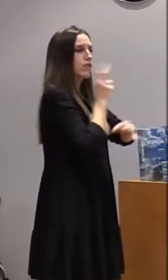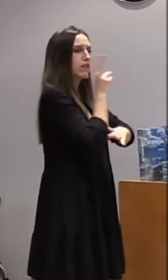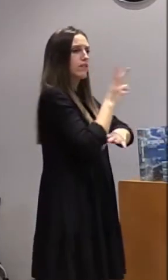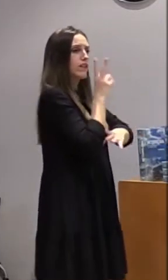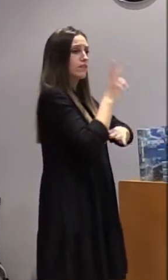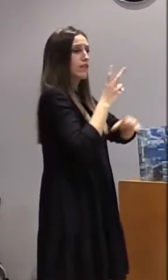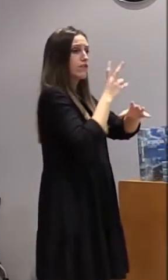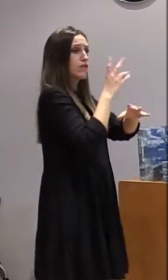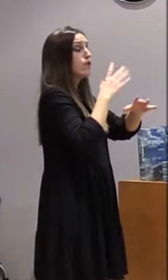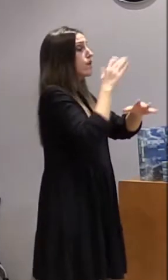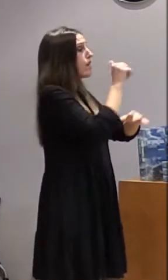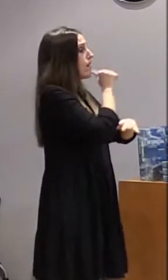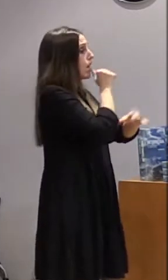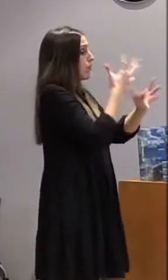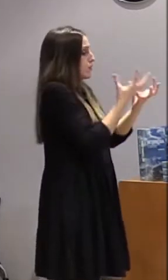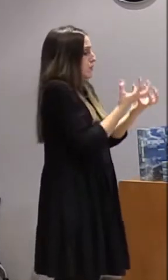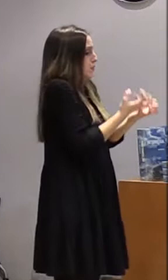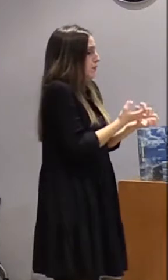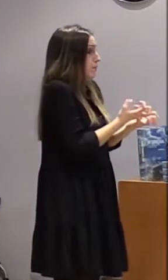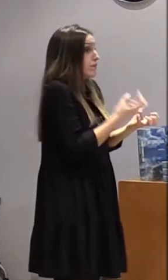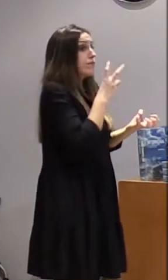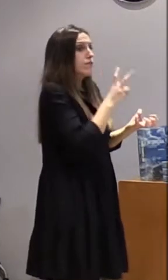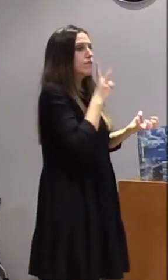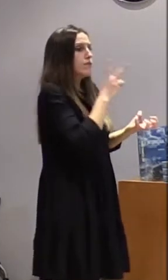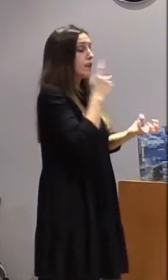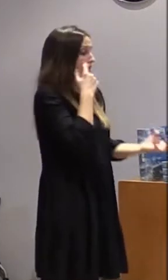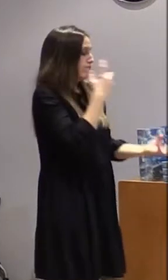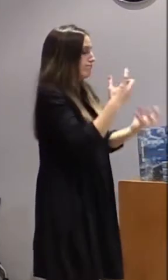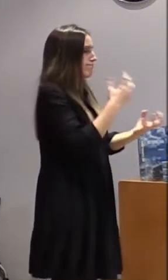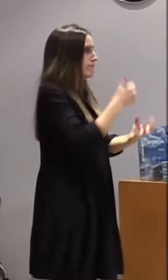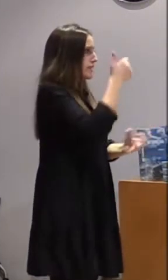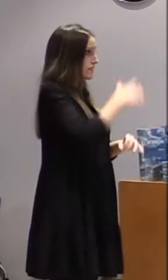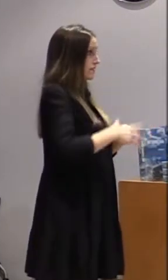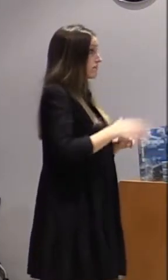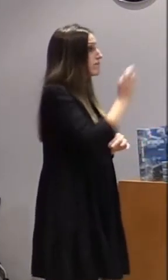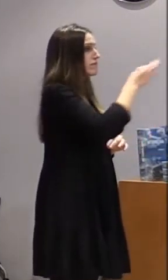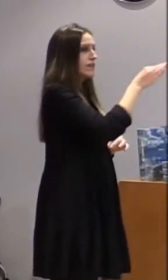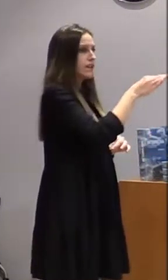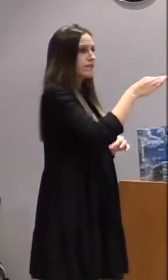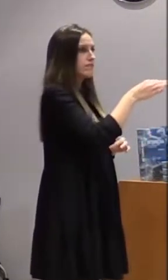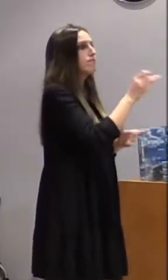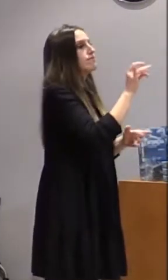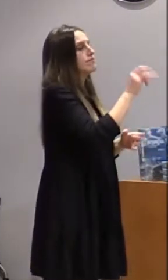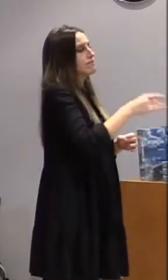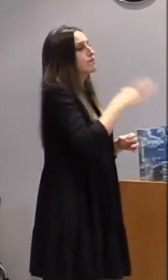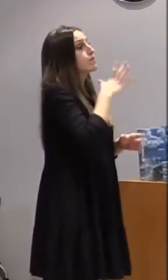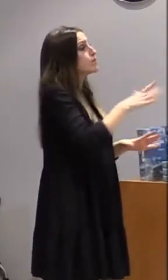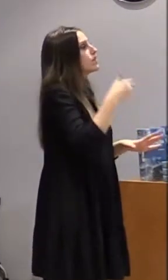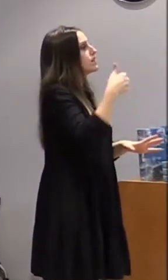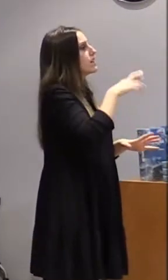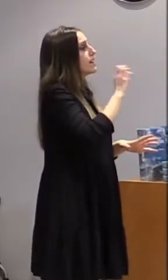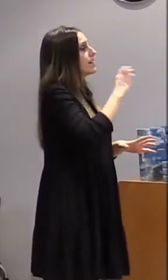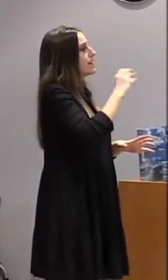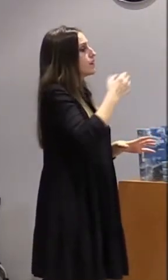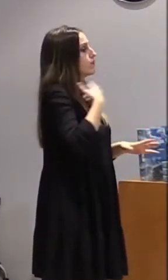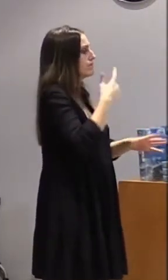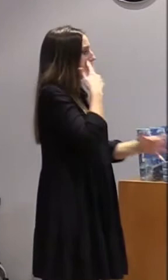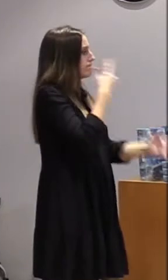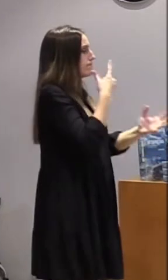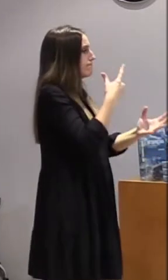vegetación y el verde es particularmente luminoso, ¿a que sí? Pues eso es lo que ha captado ayer.